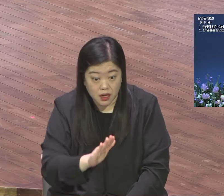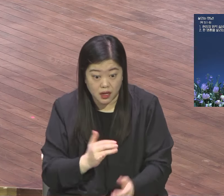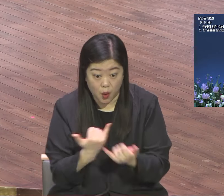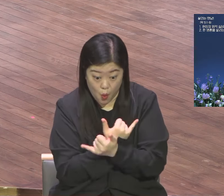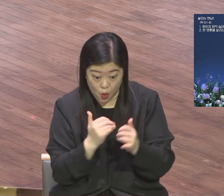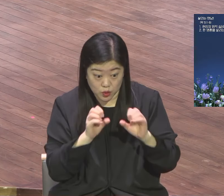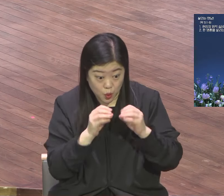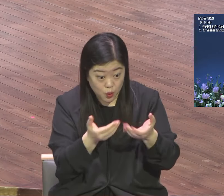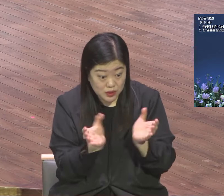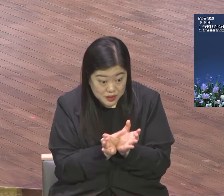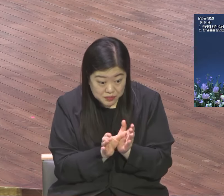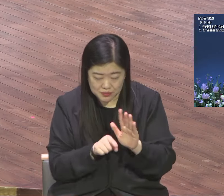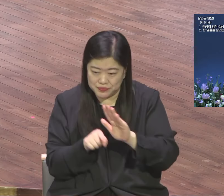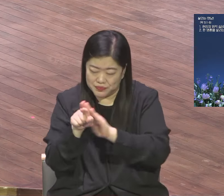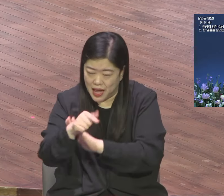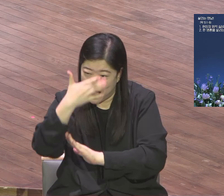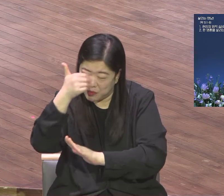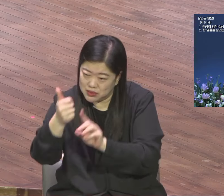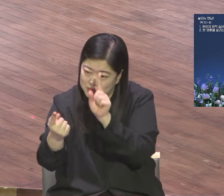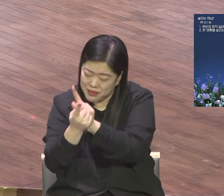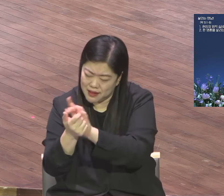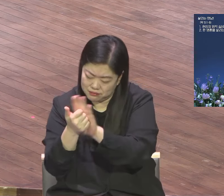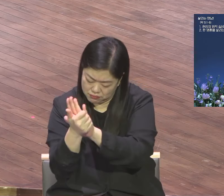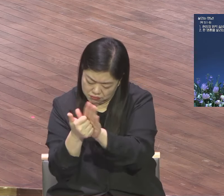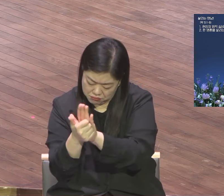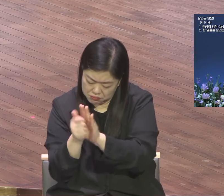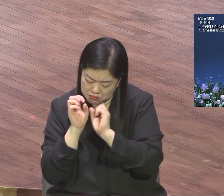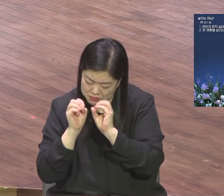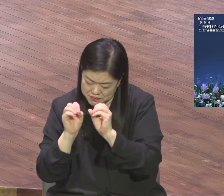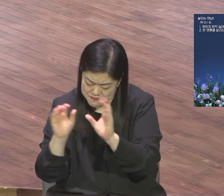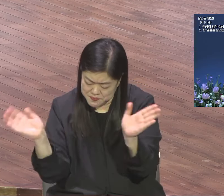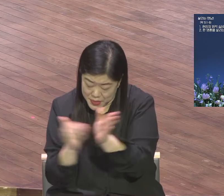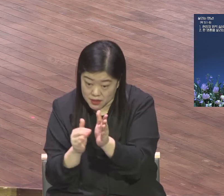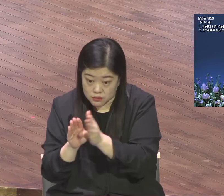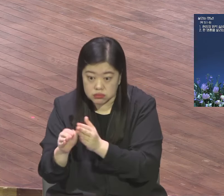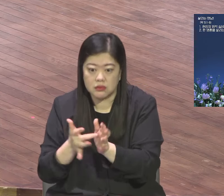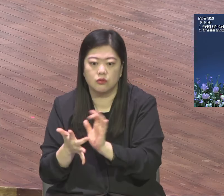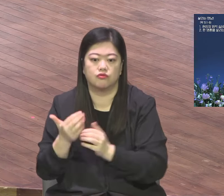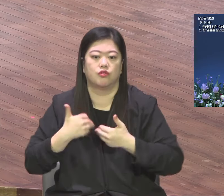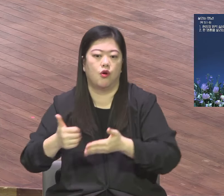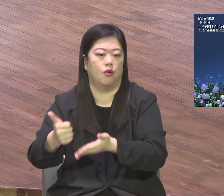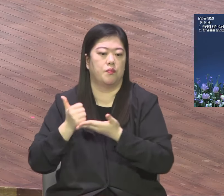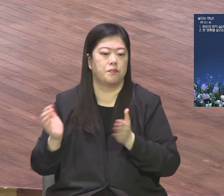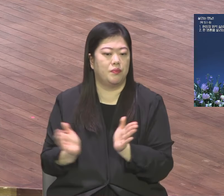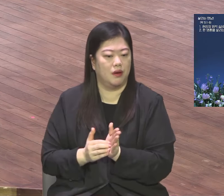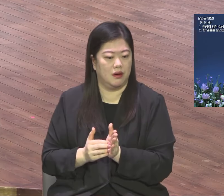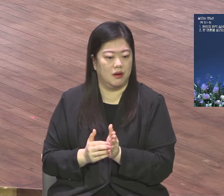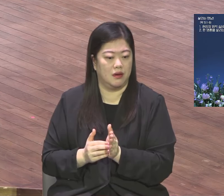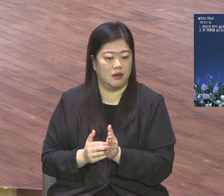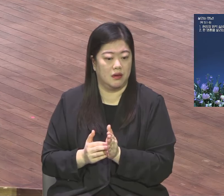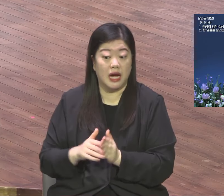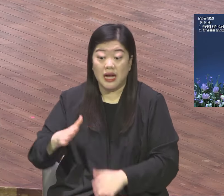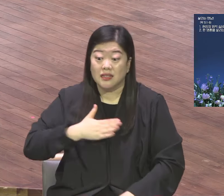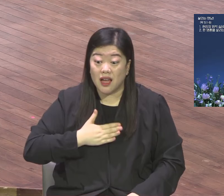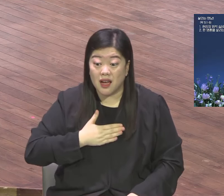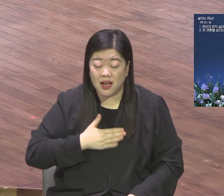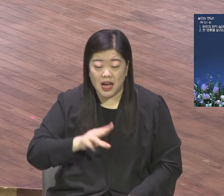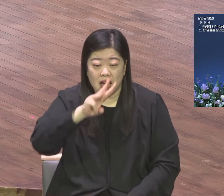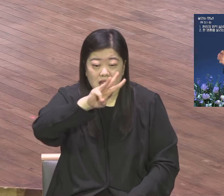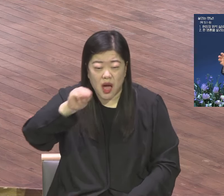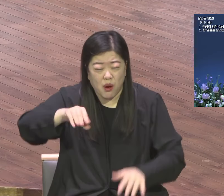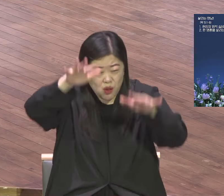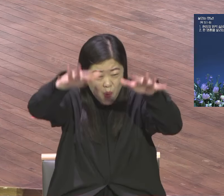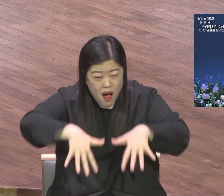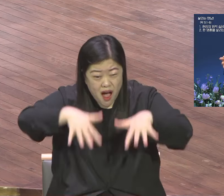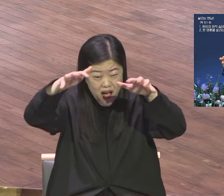하나님이 예언교회를 보시면서 얼마나 기뻐하시겠어요. 우리 교회 나오랍니까 지금? 전 세계